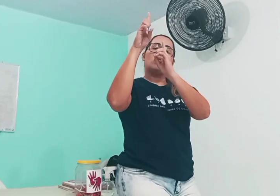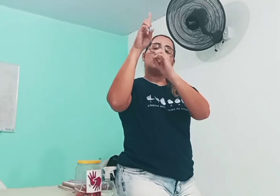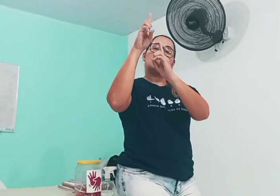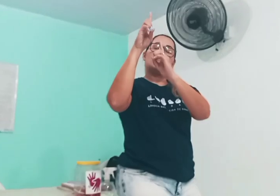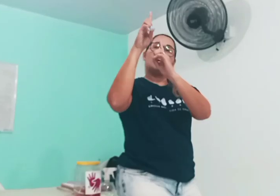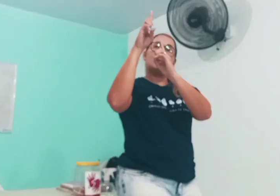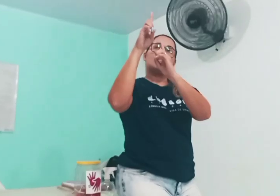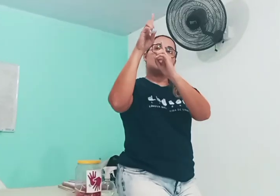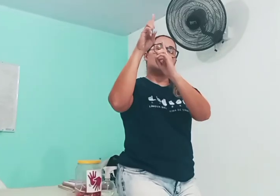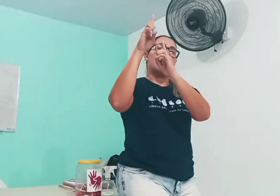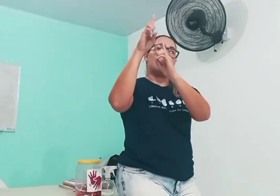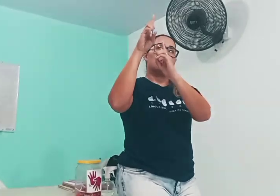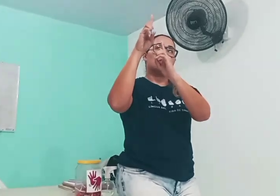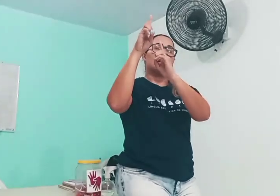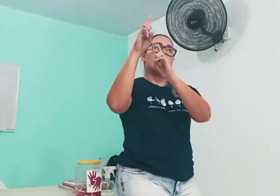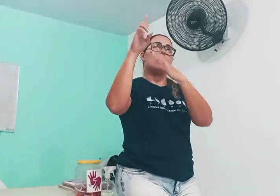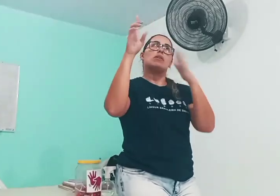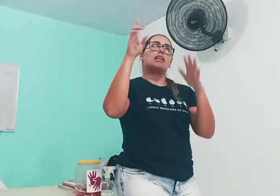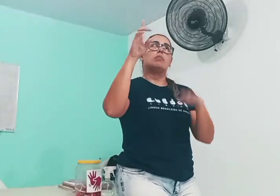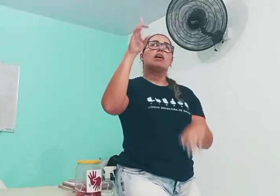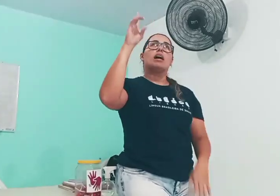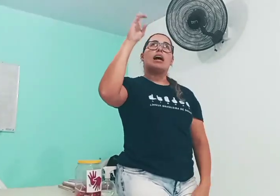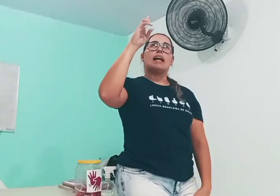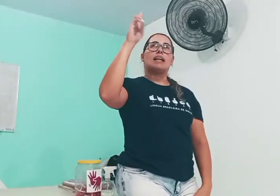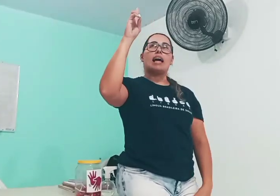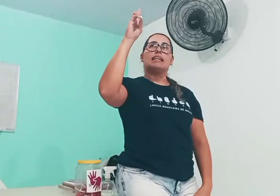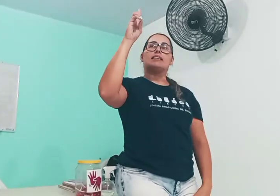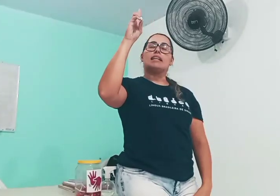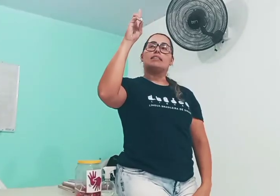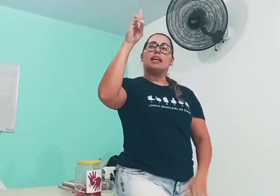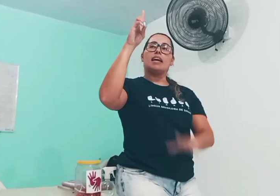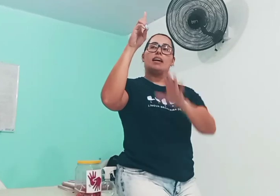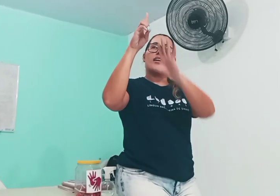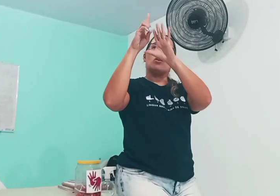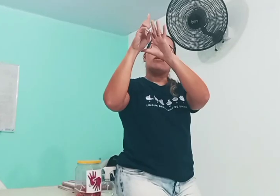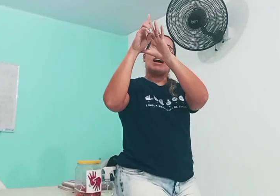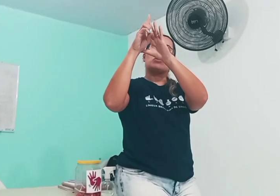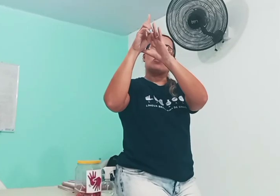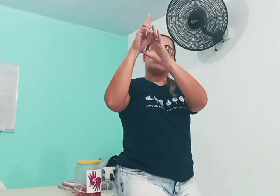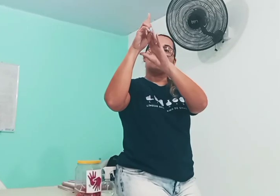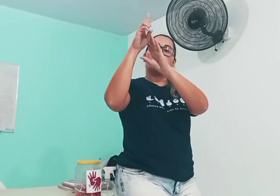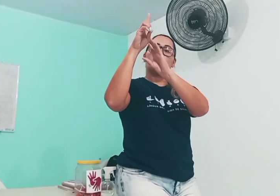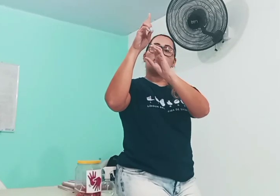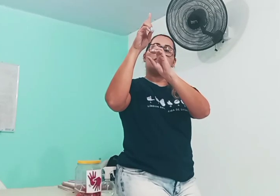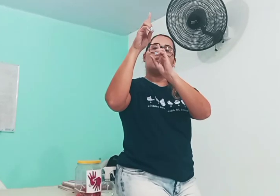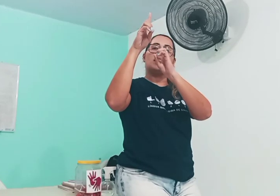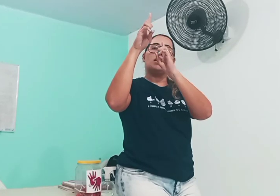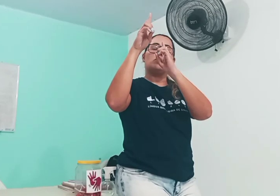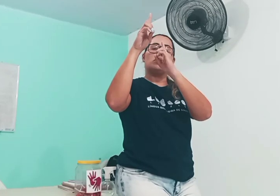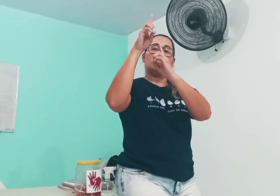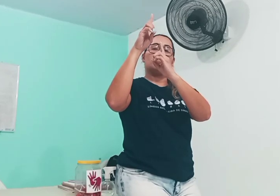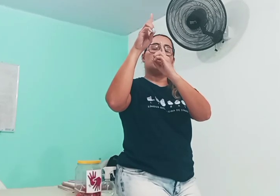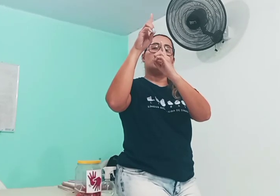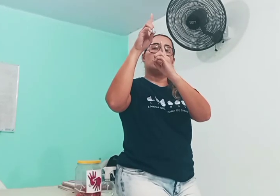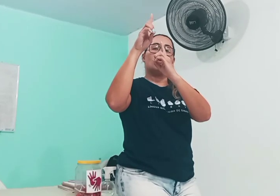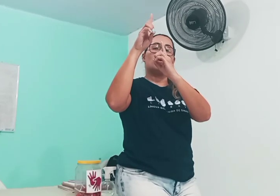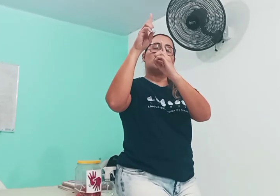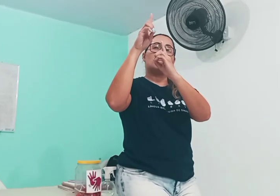vou desenhar esse sinal? Aí um exemplo, tá, a letra D eu faço como se fosse filho e viro outro